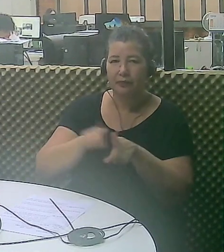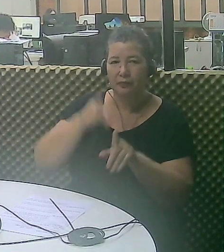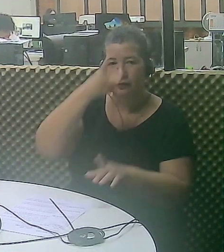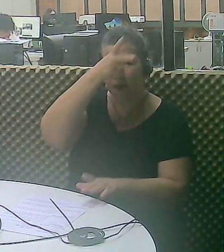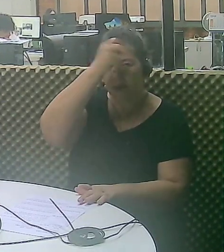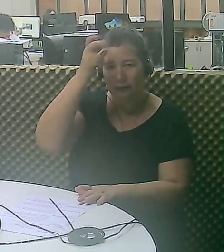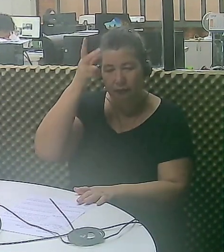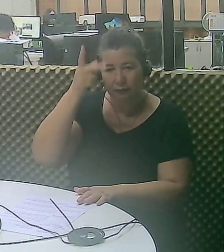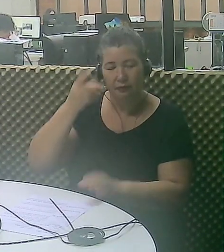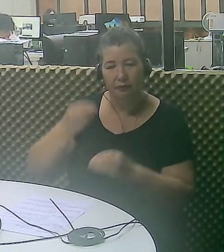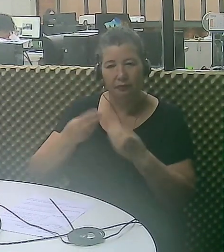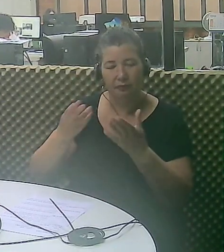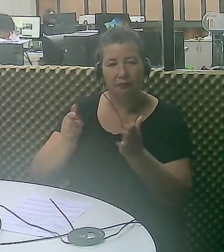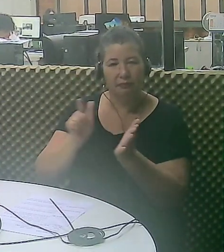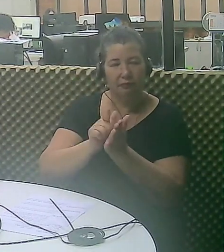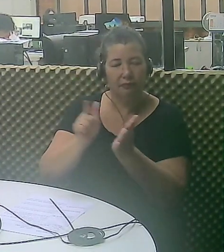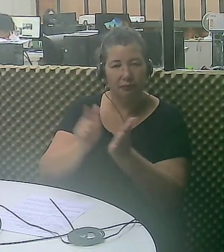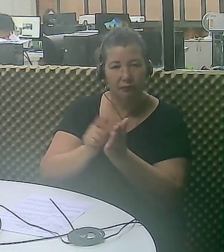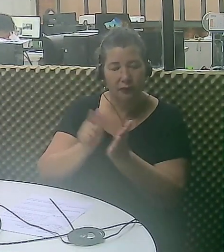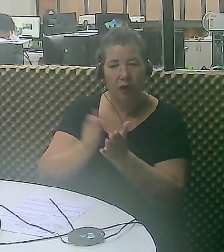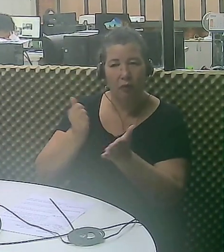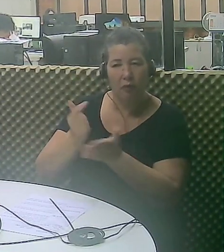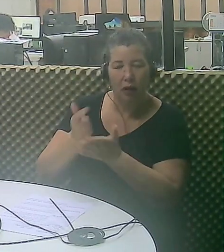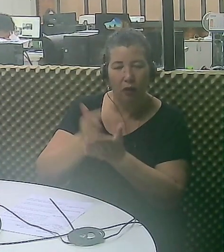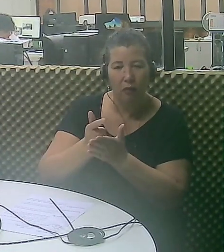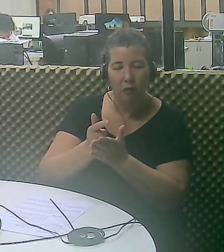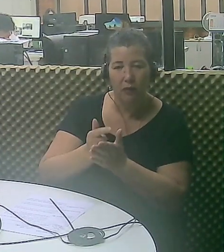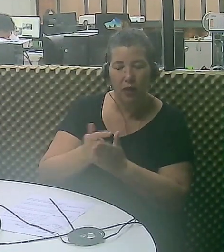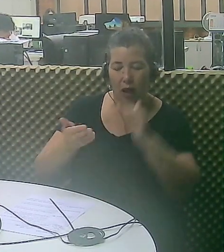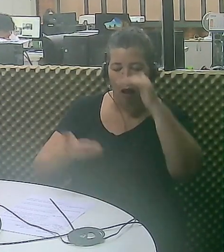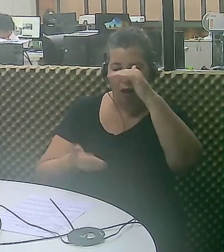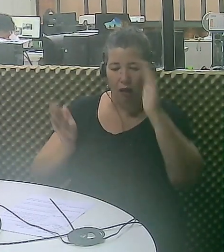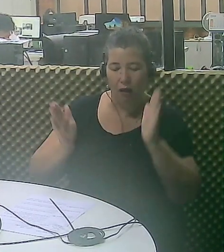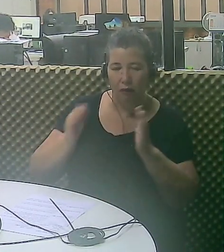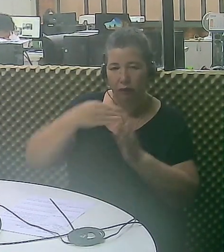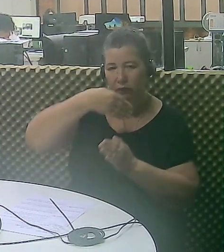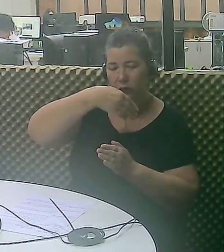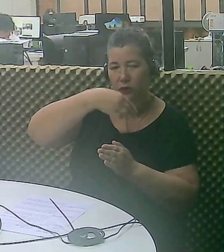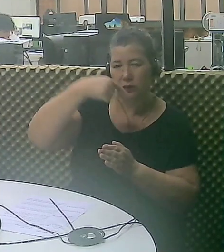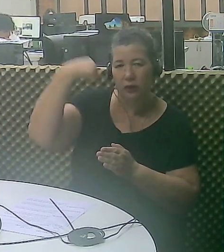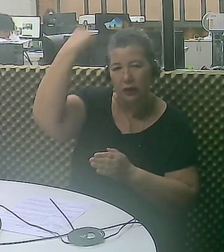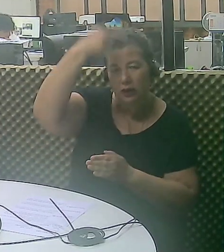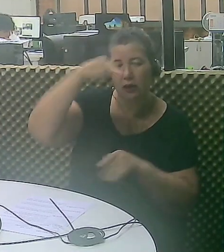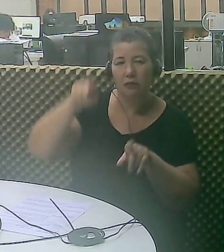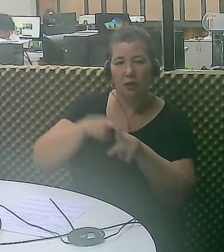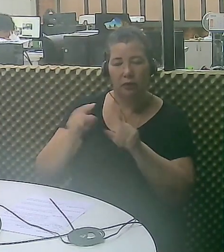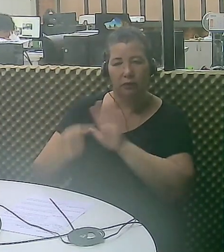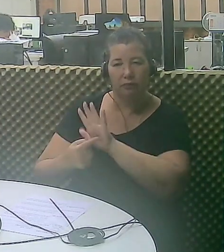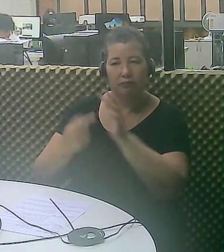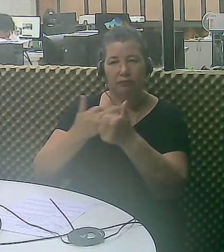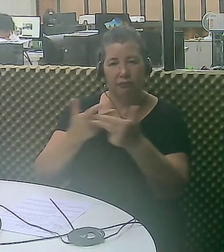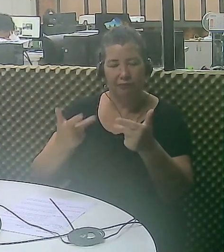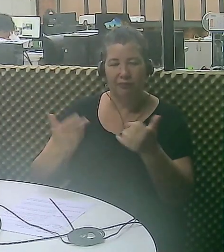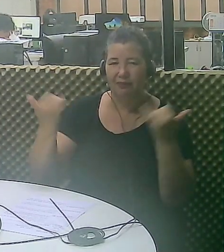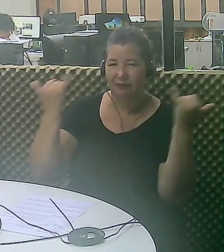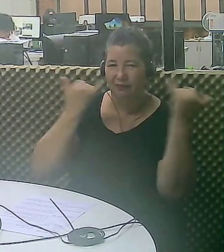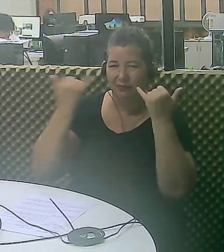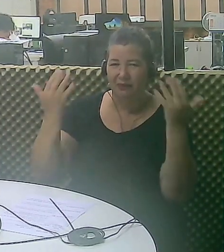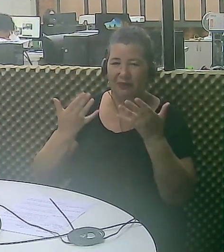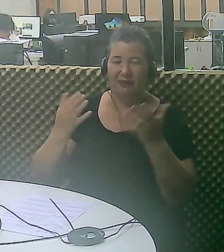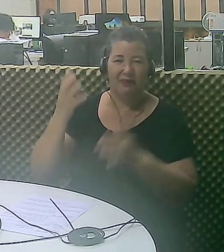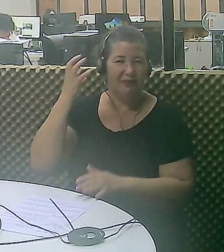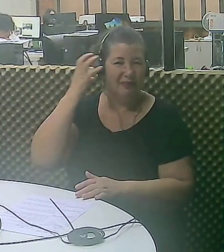divulga edital para a seleção de oratórios e relicários para exposição. Essas e outras notícias a partir de agora na Rádio